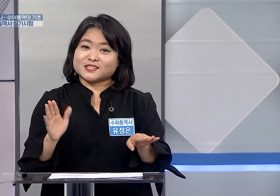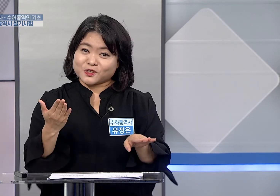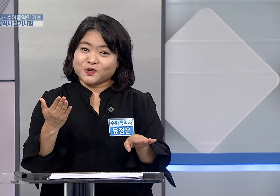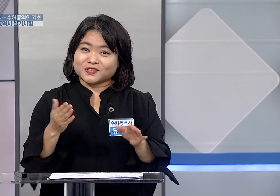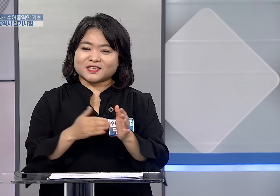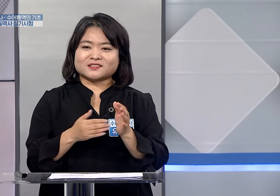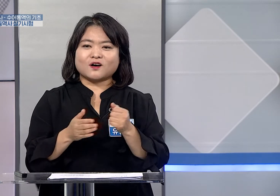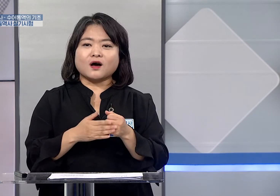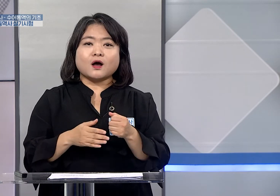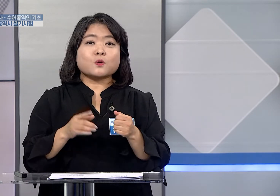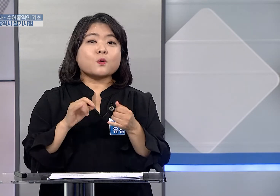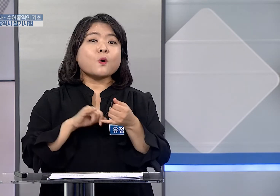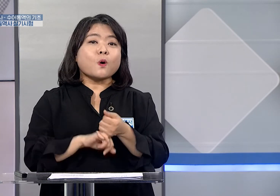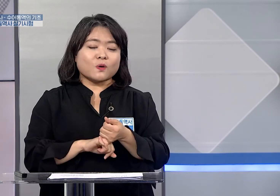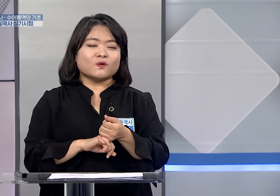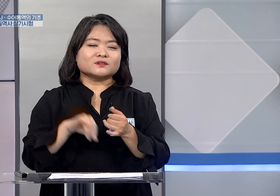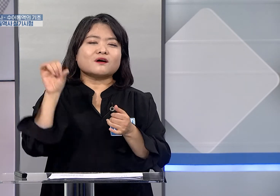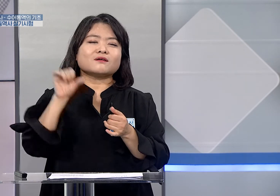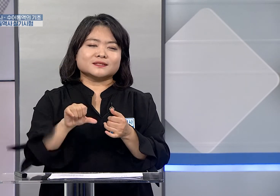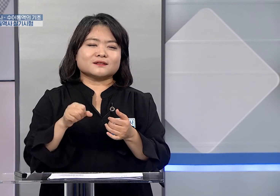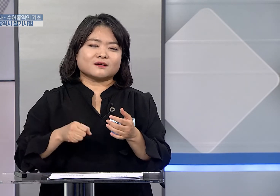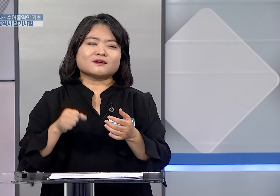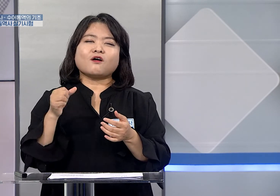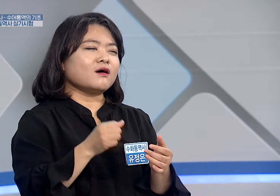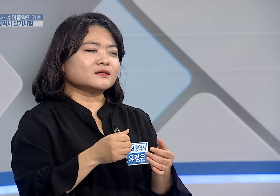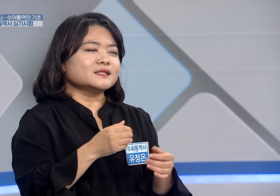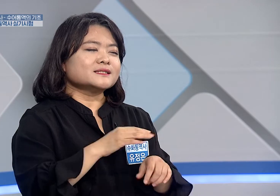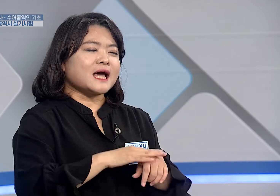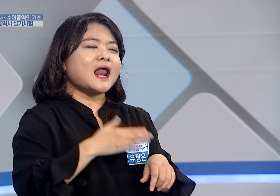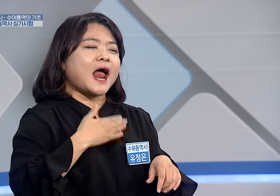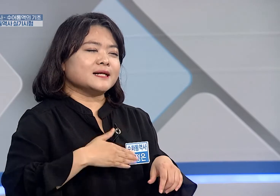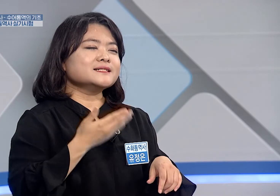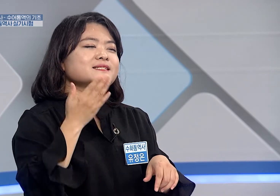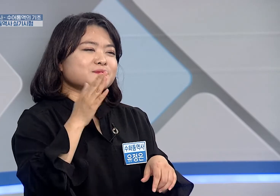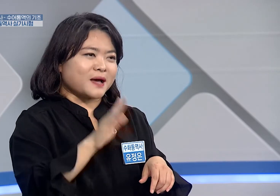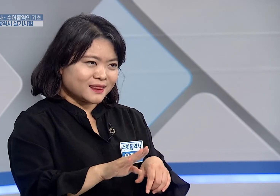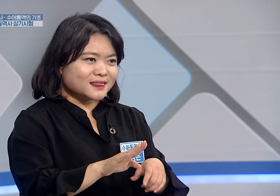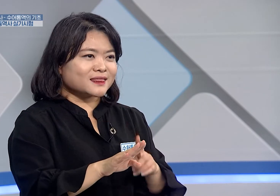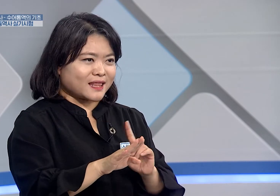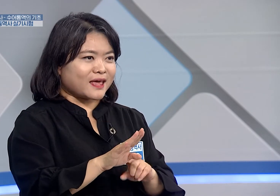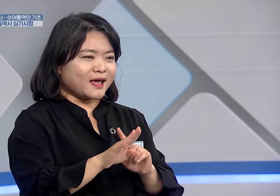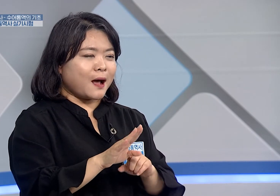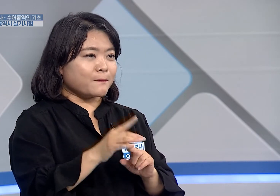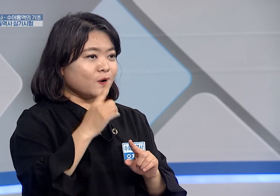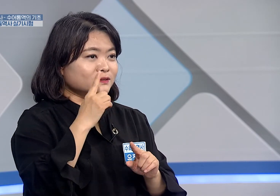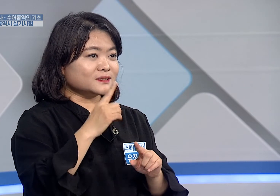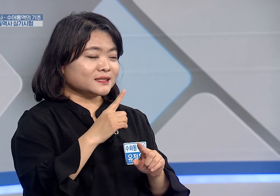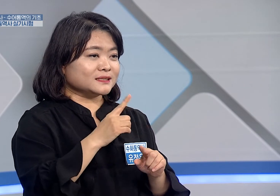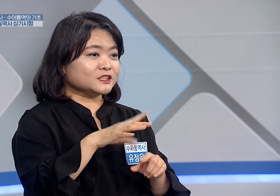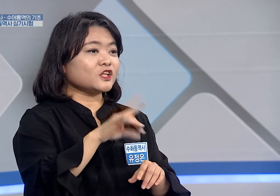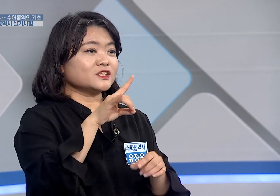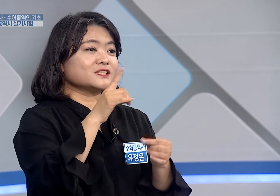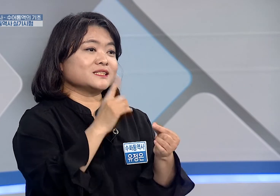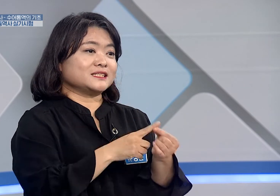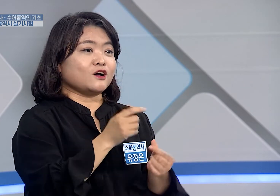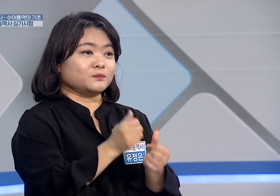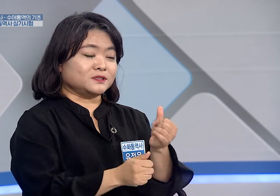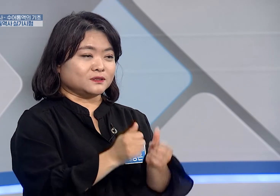풀어지겠죠. 그래서 꼭 떨어질 거 잘 알지만 네, 한번 그 첫 시험은